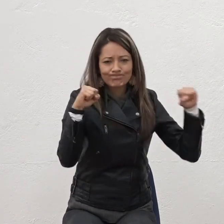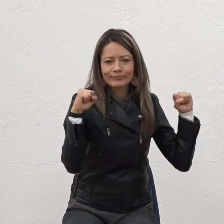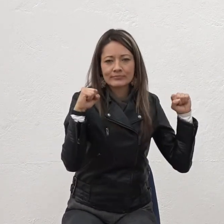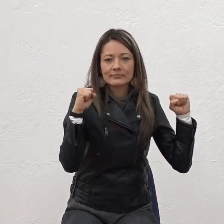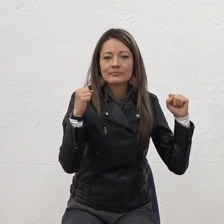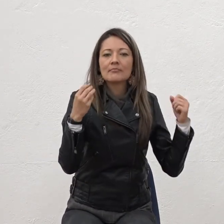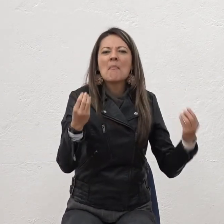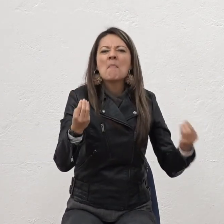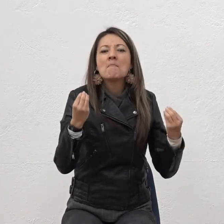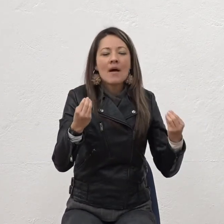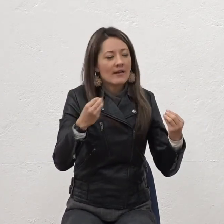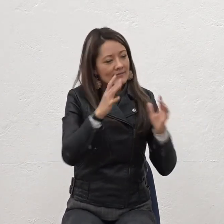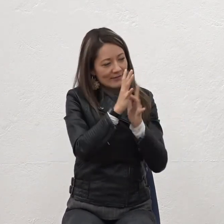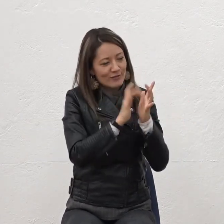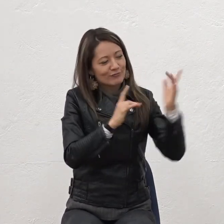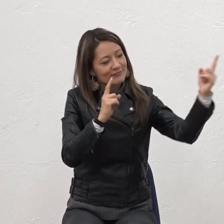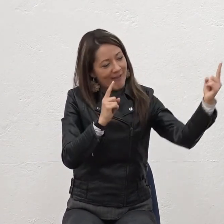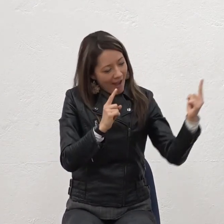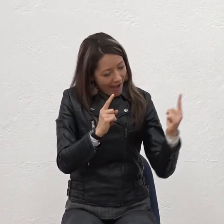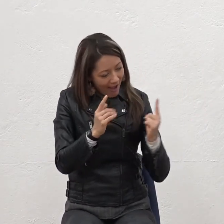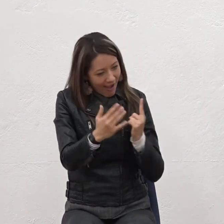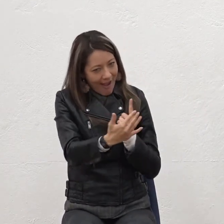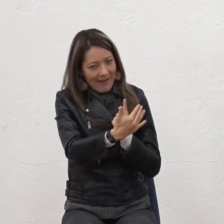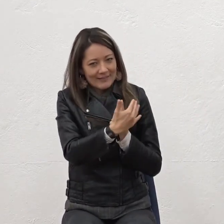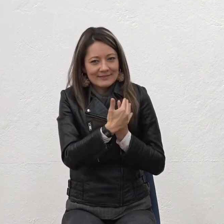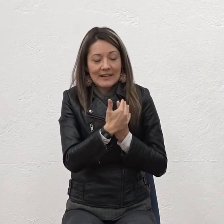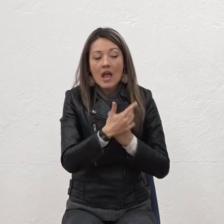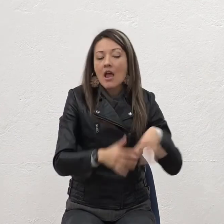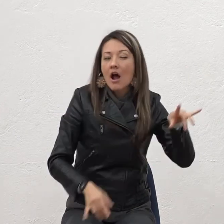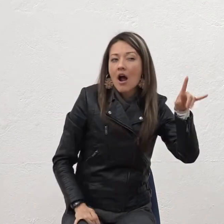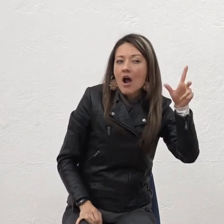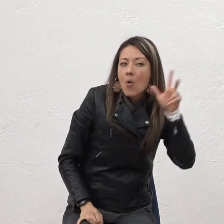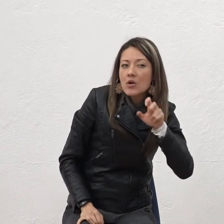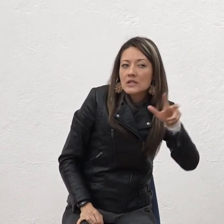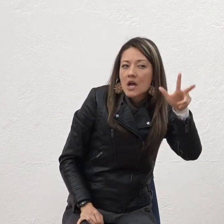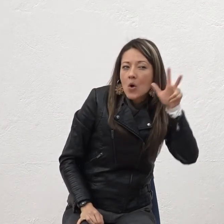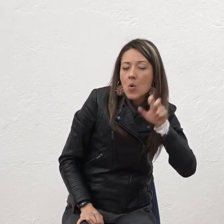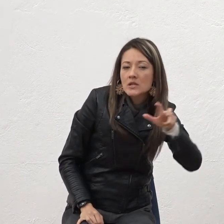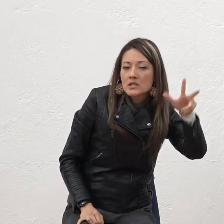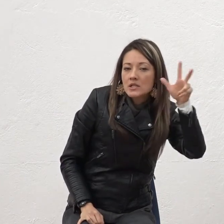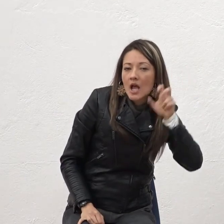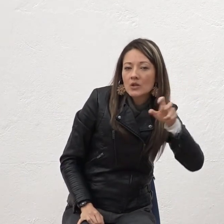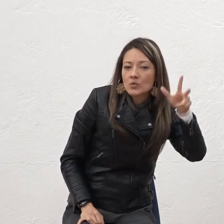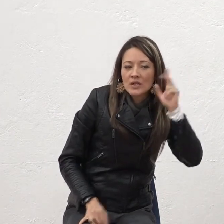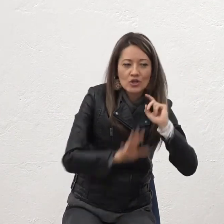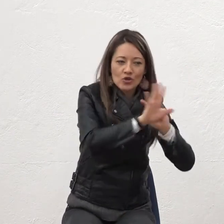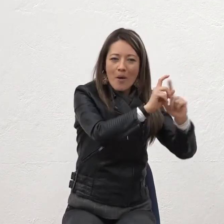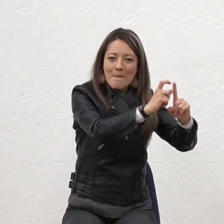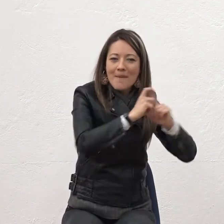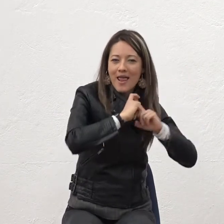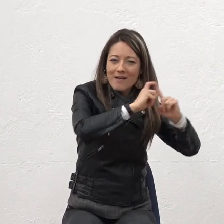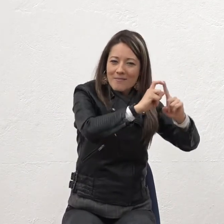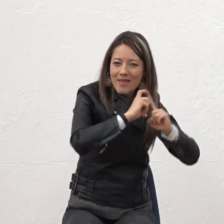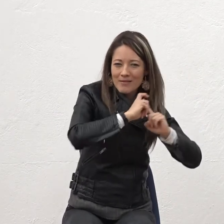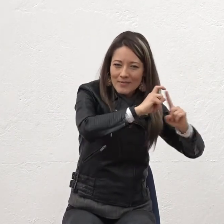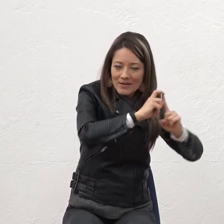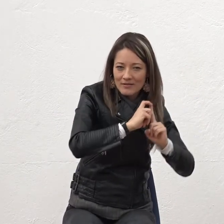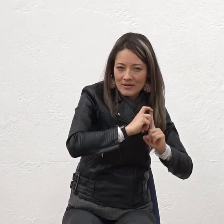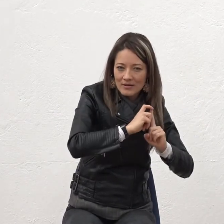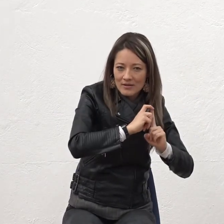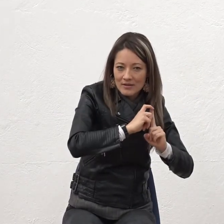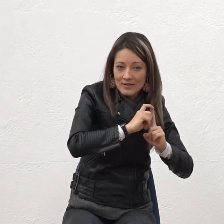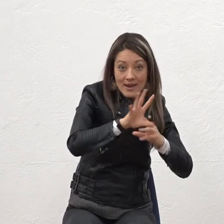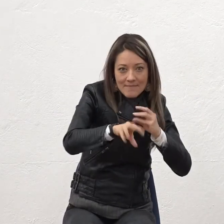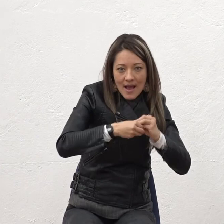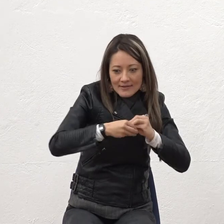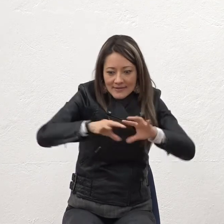y permita que el Señor Jesús entre. Escuche a Jesús. Escuche las palabras de Él.